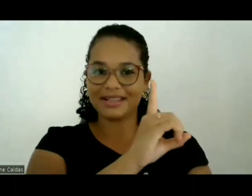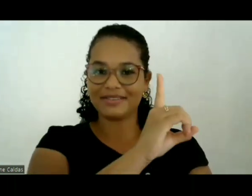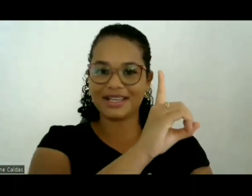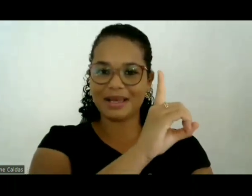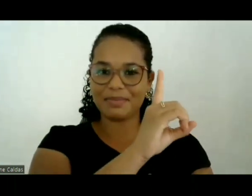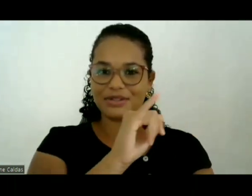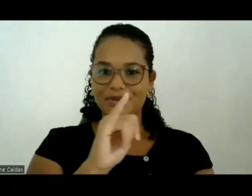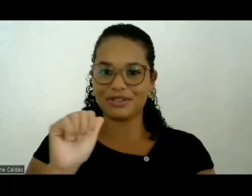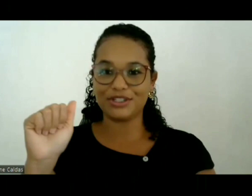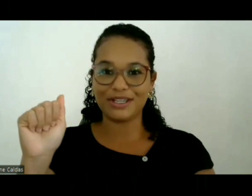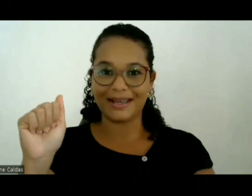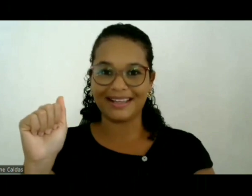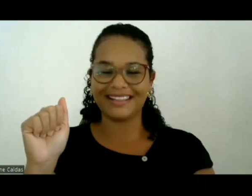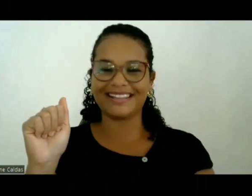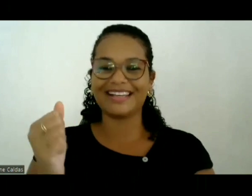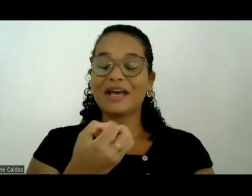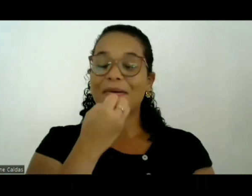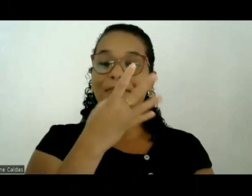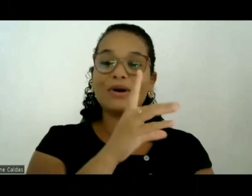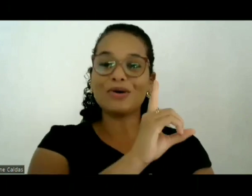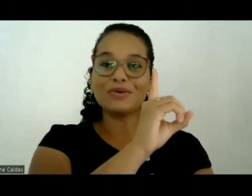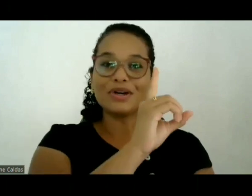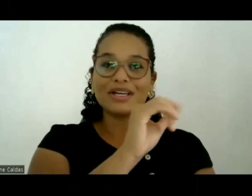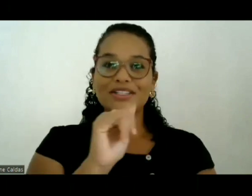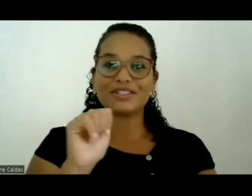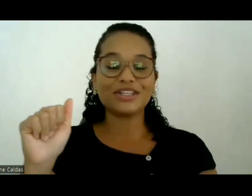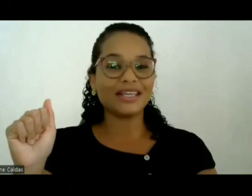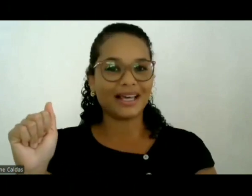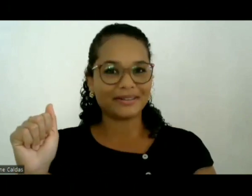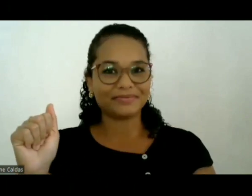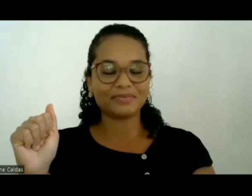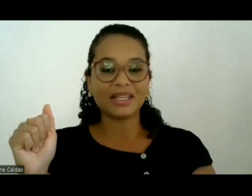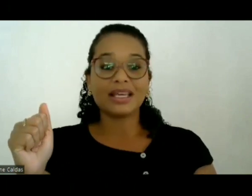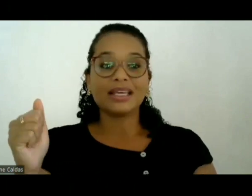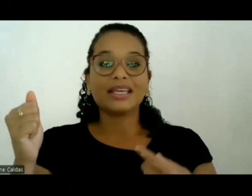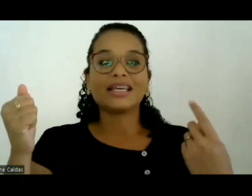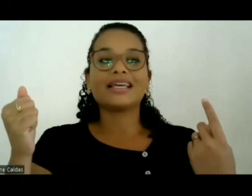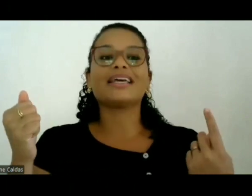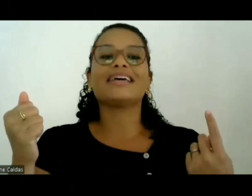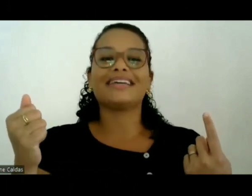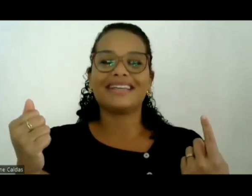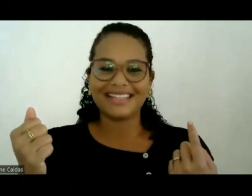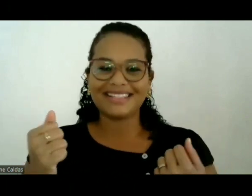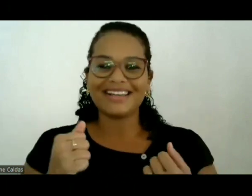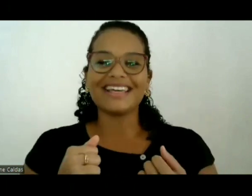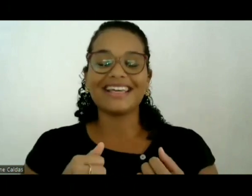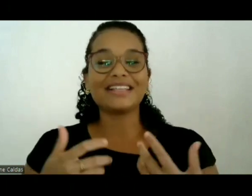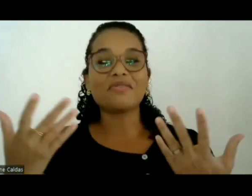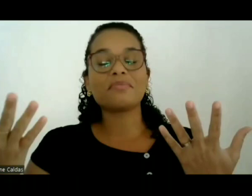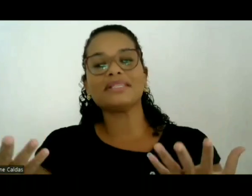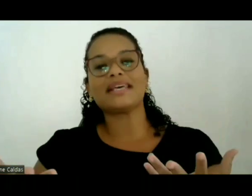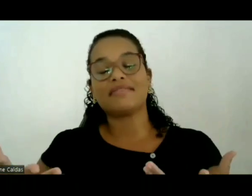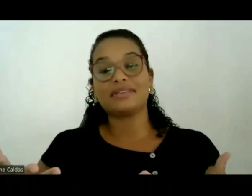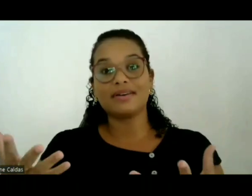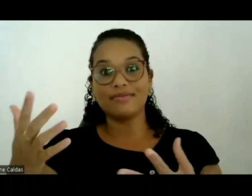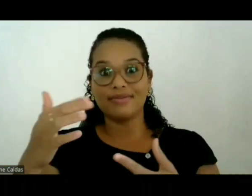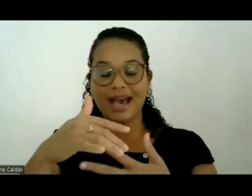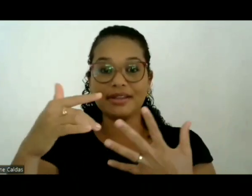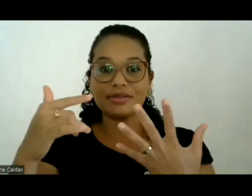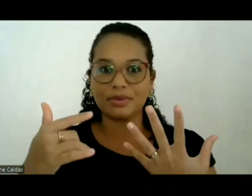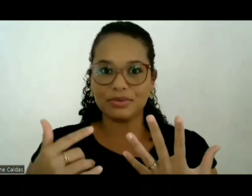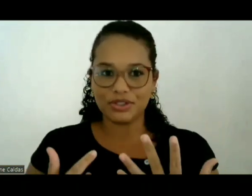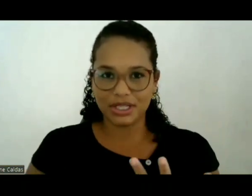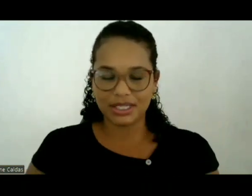dia. Faz rapidinho, ó. Dia. Bom dia. Isso aí. Então, observe,